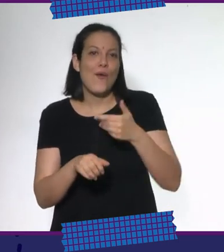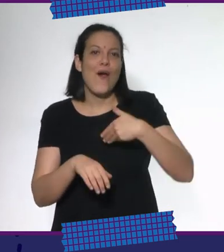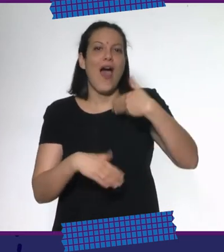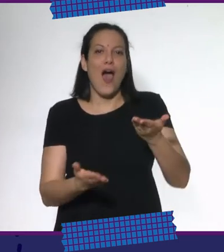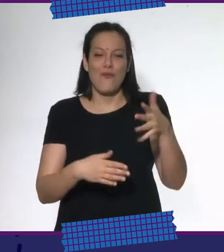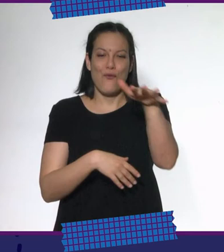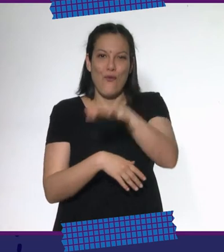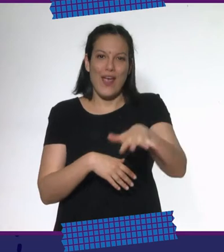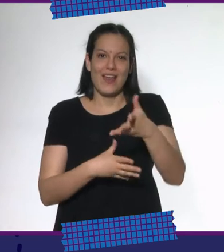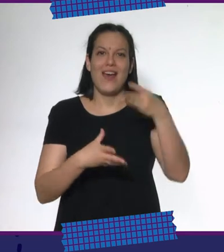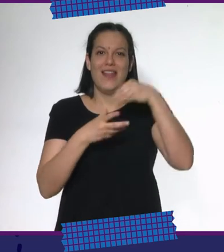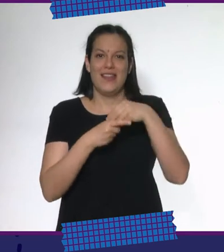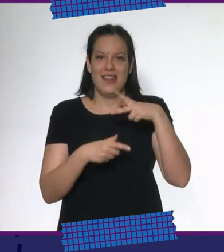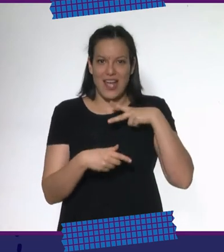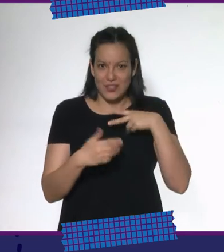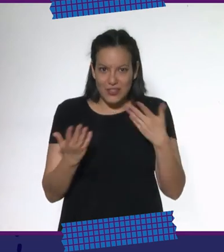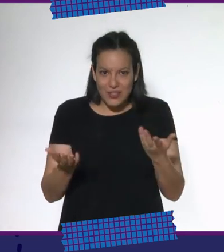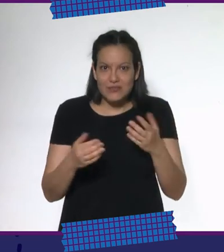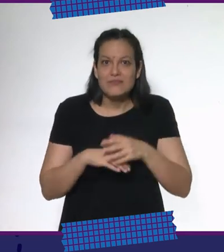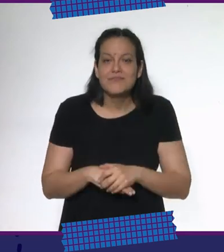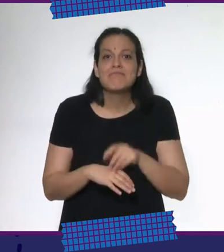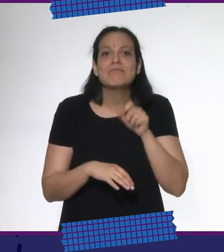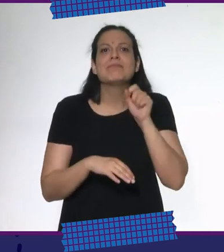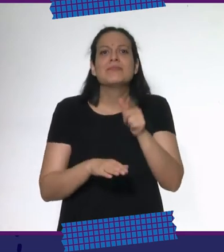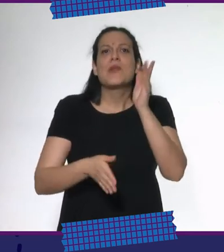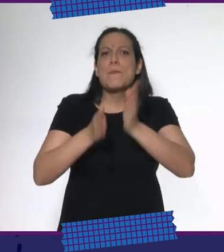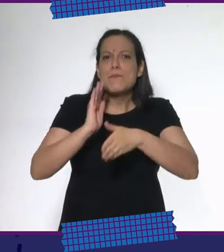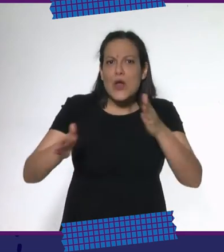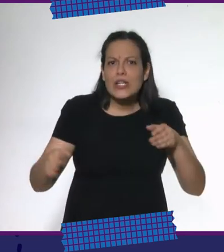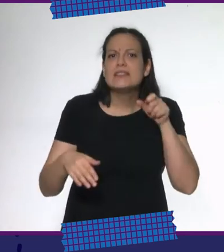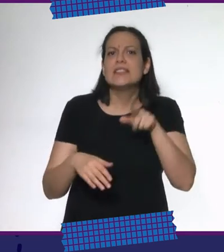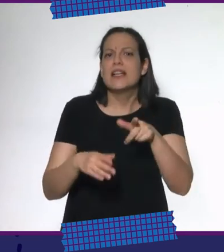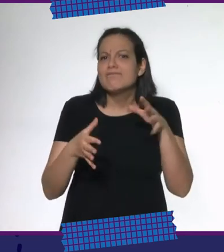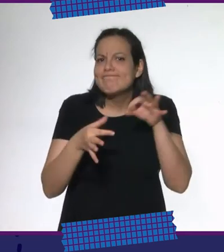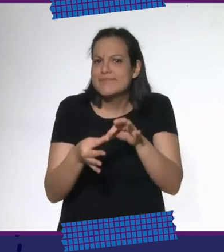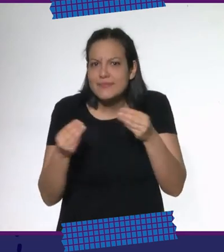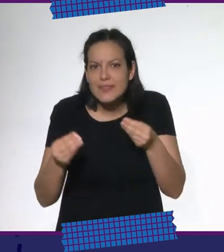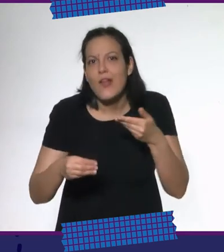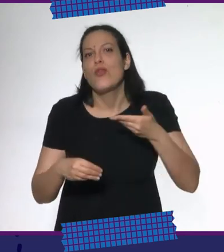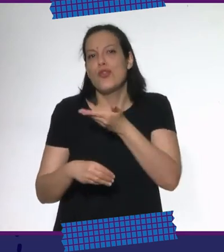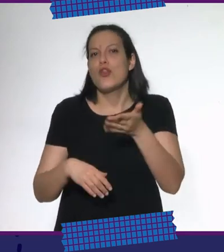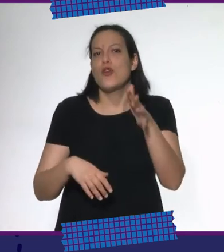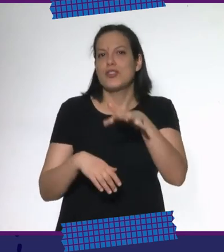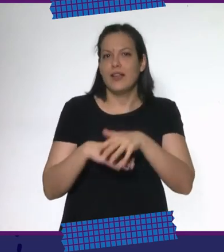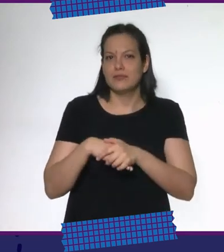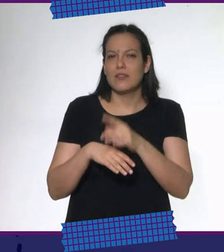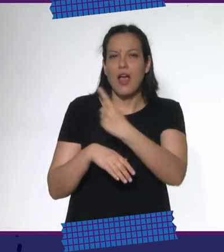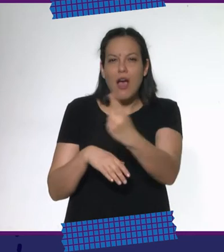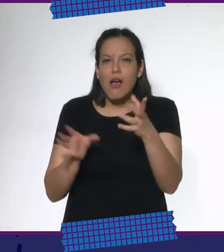comunitario y el privado. Si bien las violencias son sociales, cada grupo las vive de manera